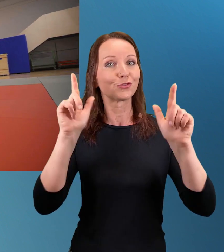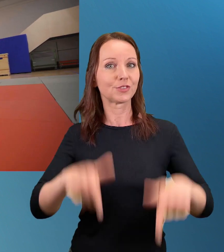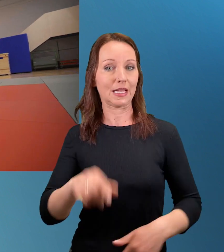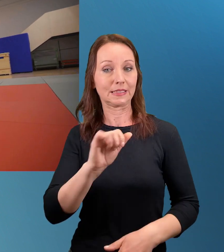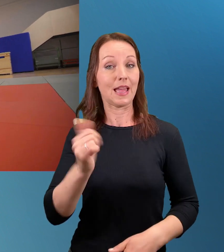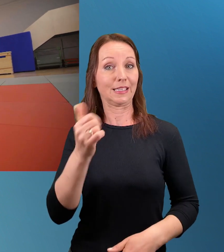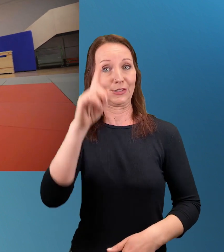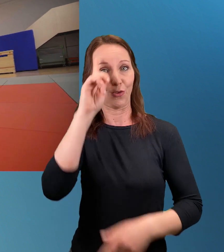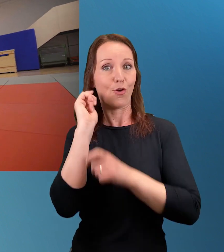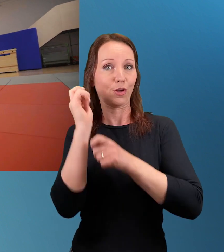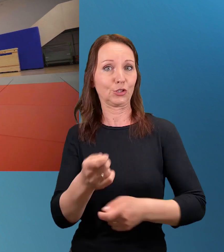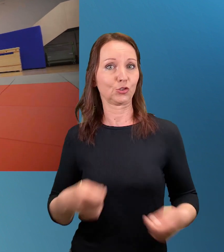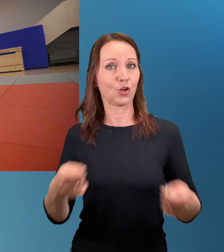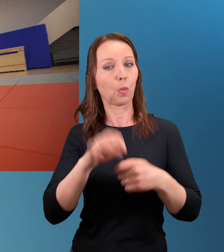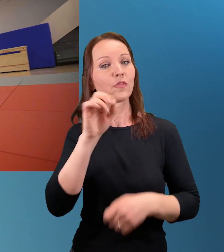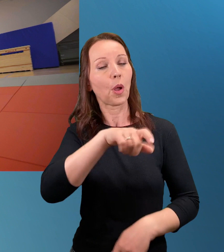beeinträchtigte Menschen.